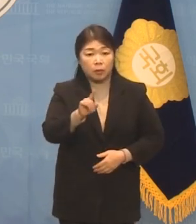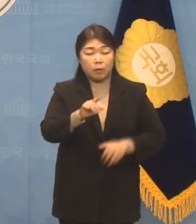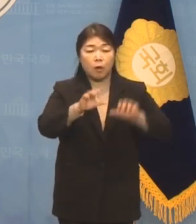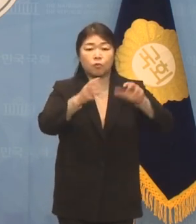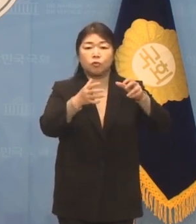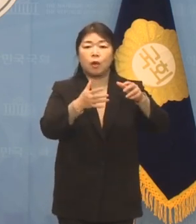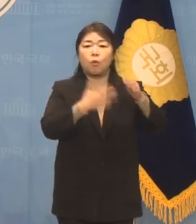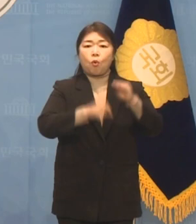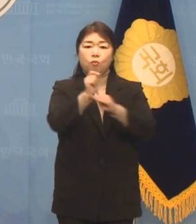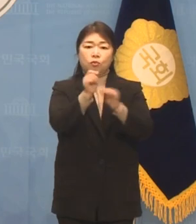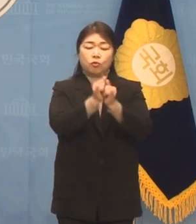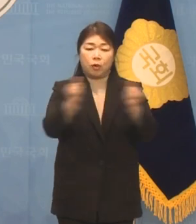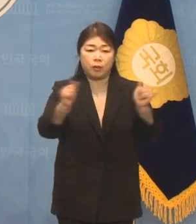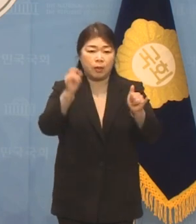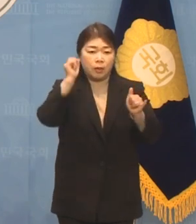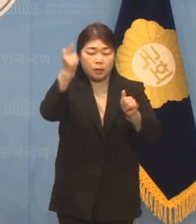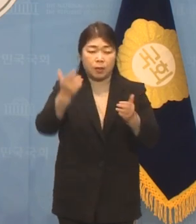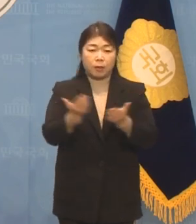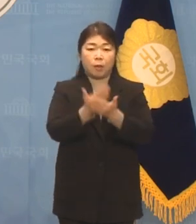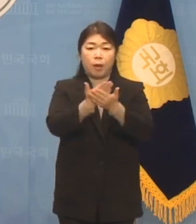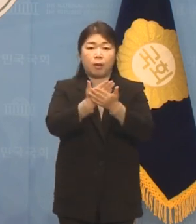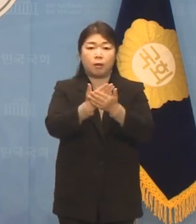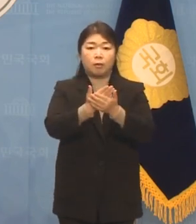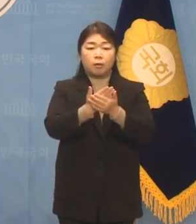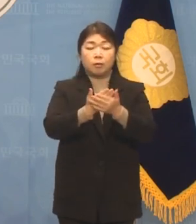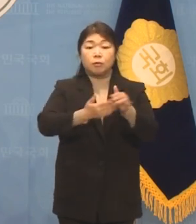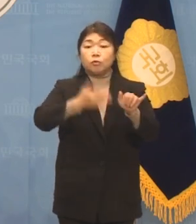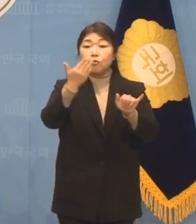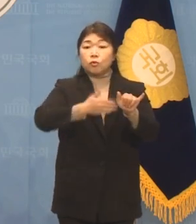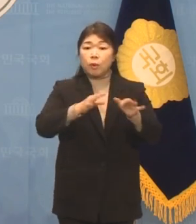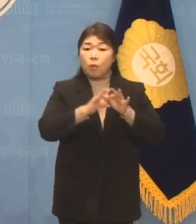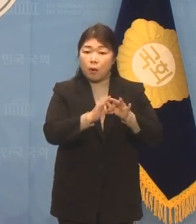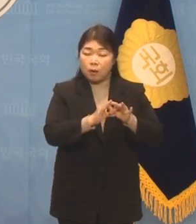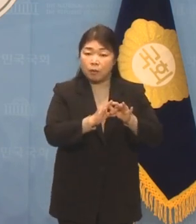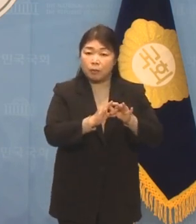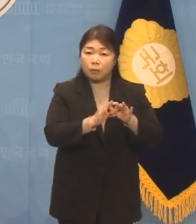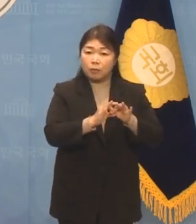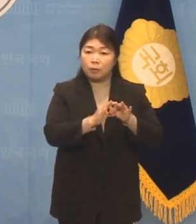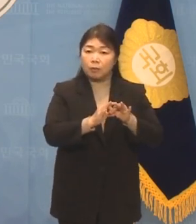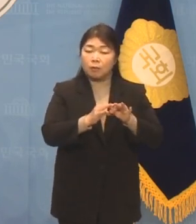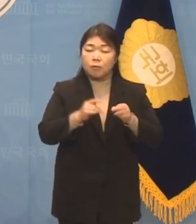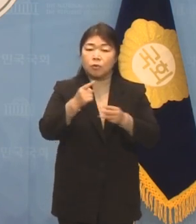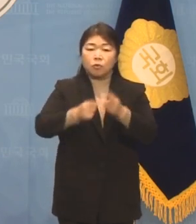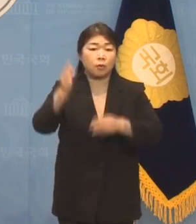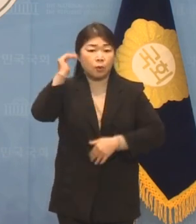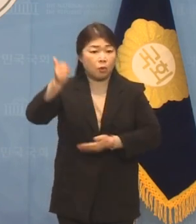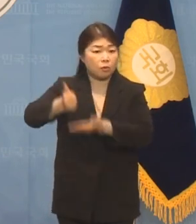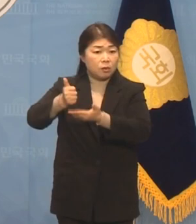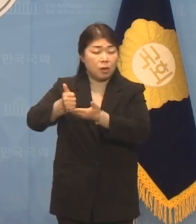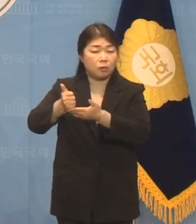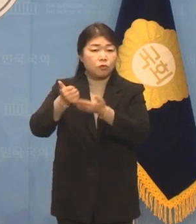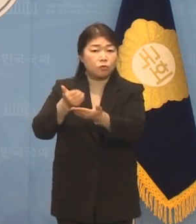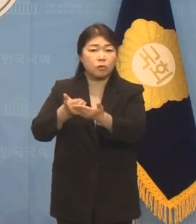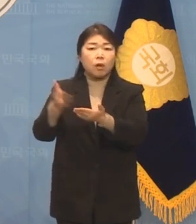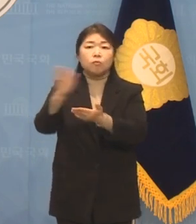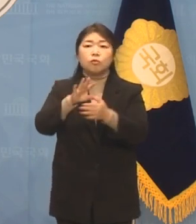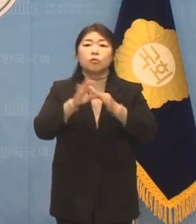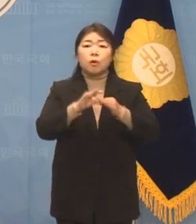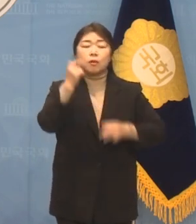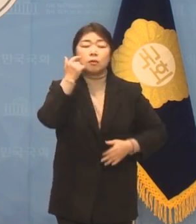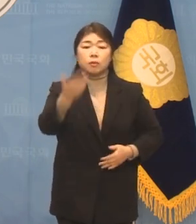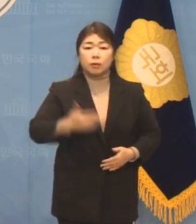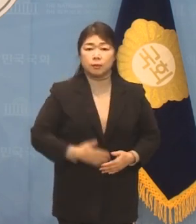국가 공무원의 무슨 소양과 교육에 도움이 된단 말입니까? 심지어 인재개발원